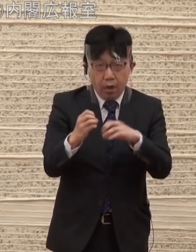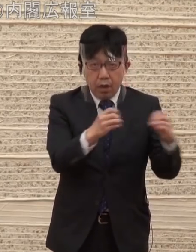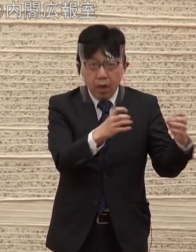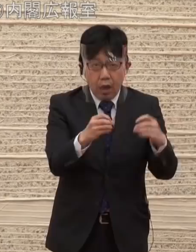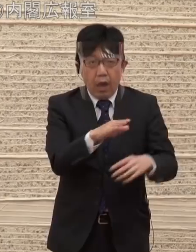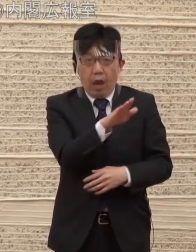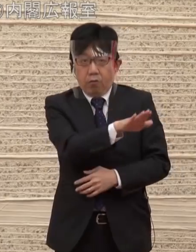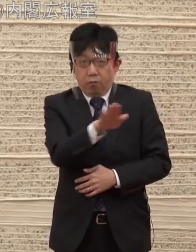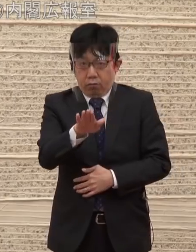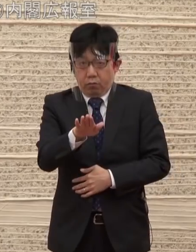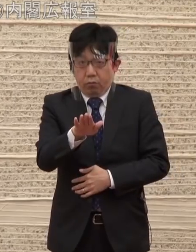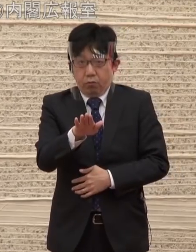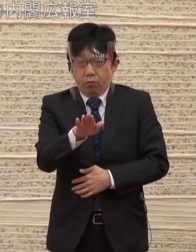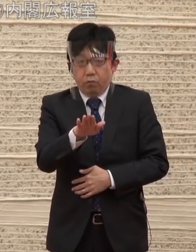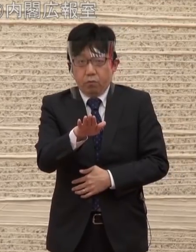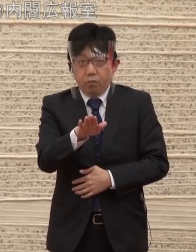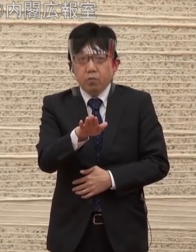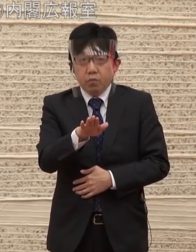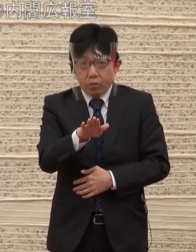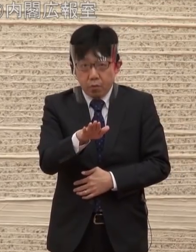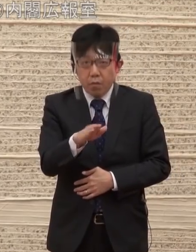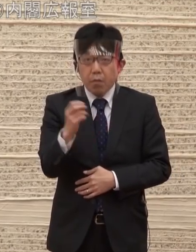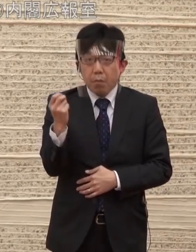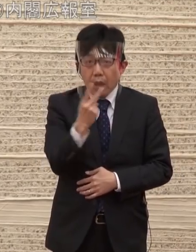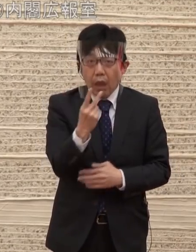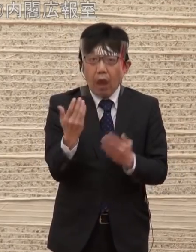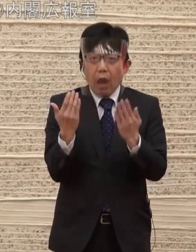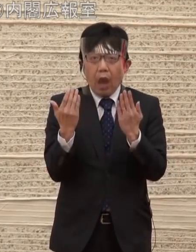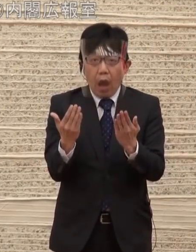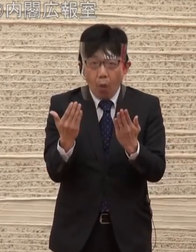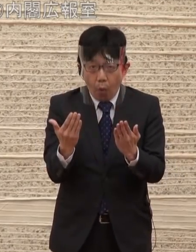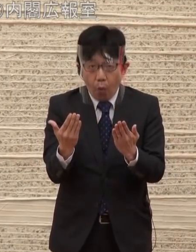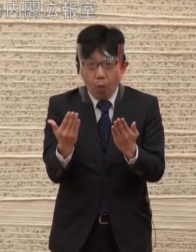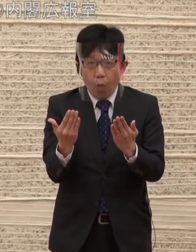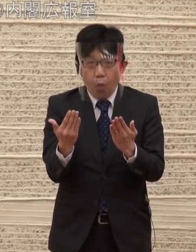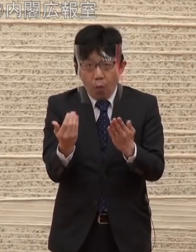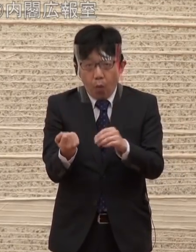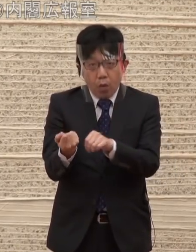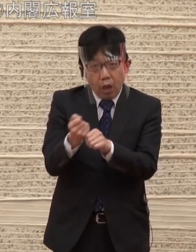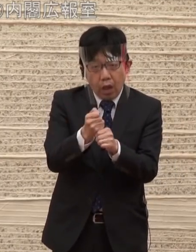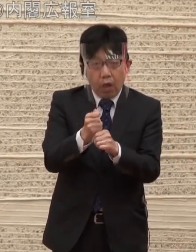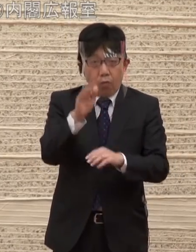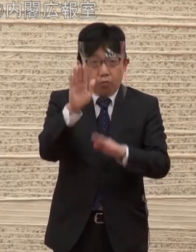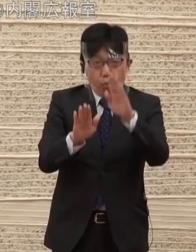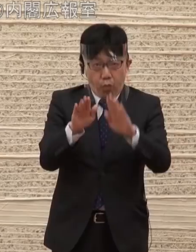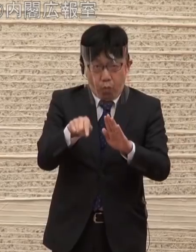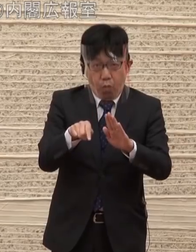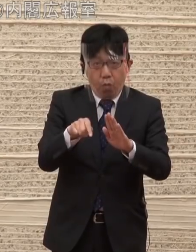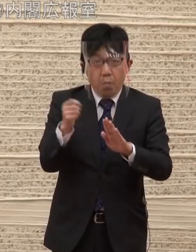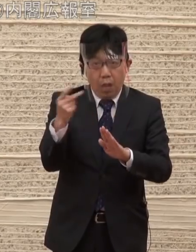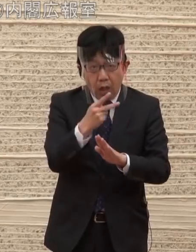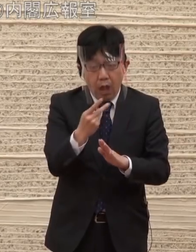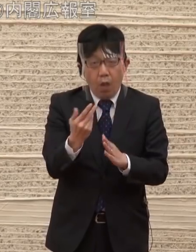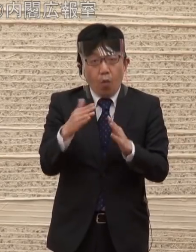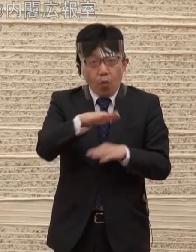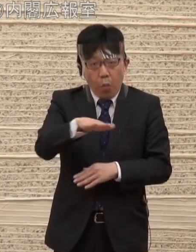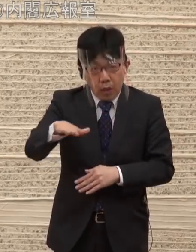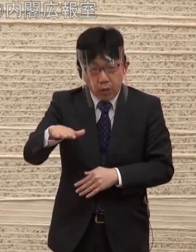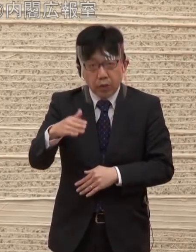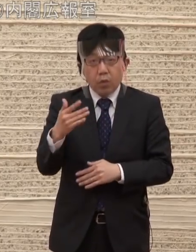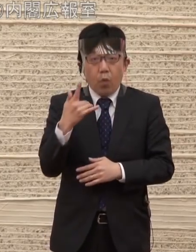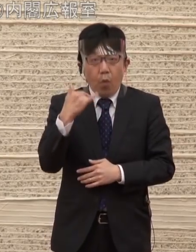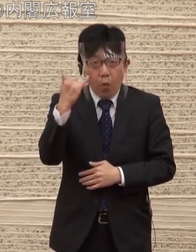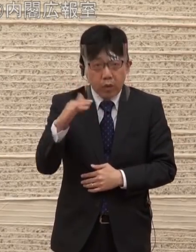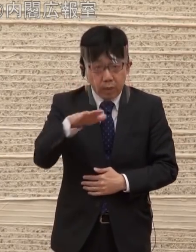あります格好の最下位の状況やですね子どもたちは保護者はもとより